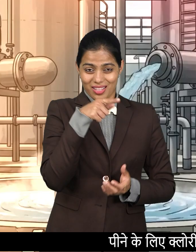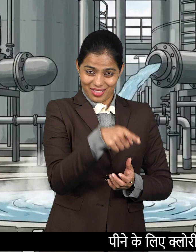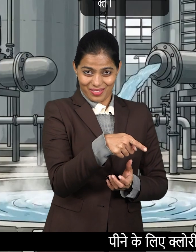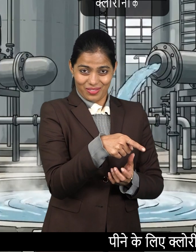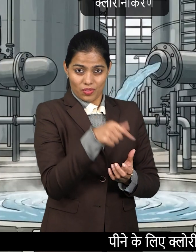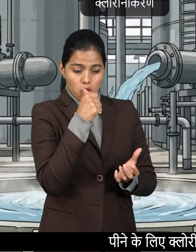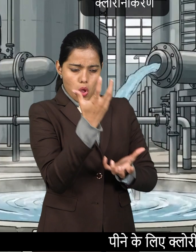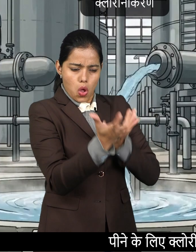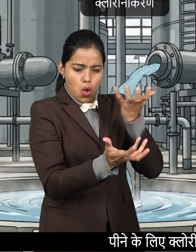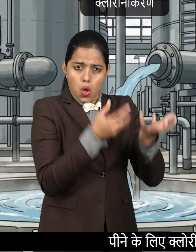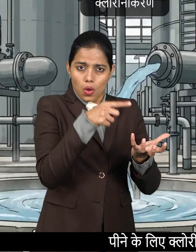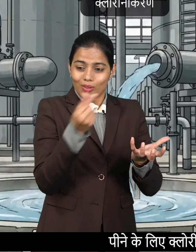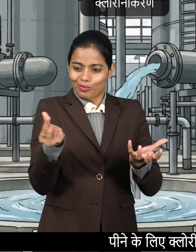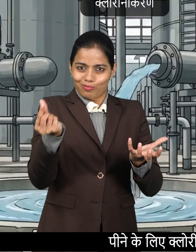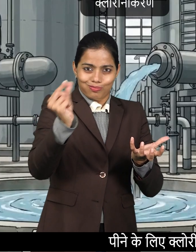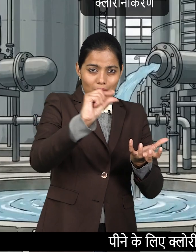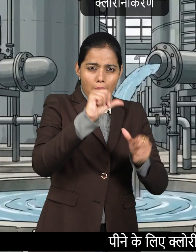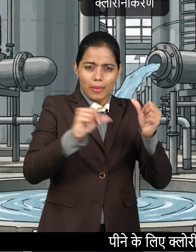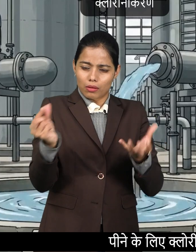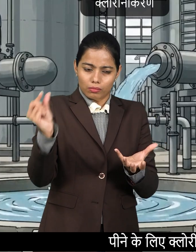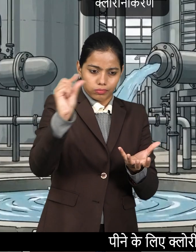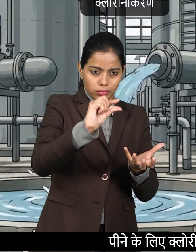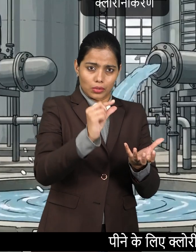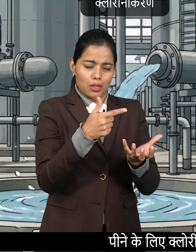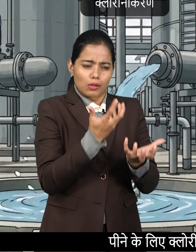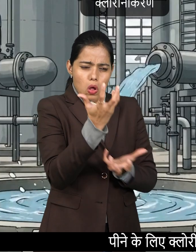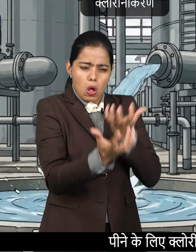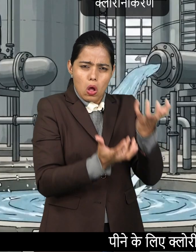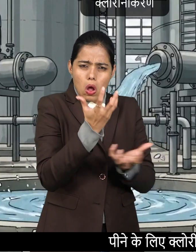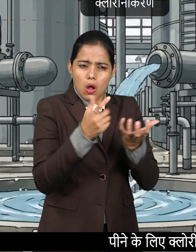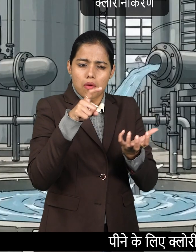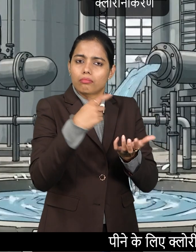पीने के लिए क्लोरीन युक्त और उबला हुआ पानी इस्तेमाल करें।